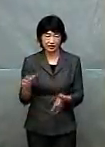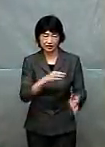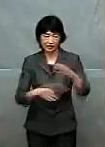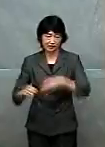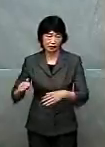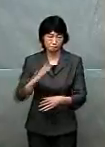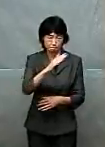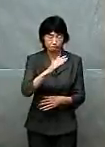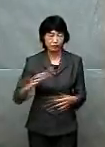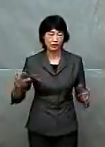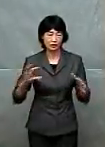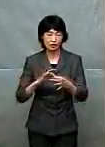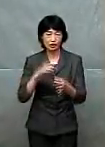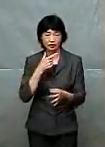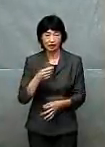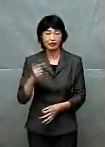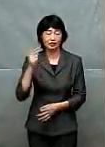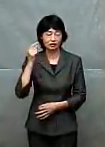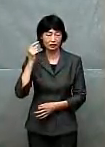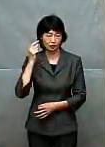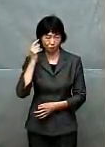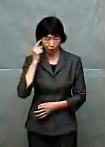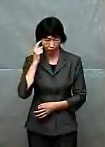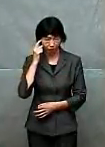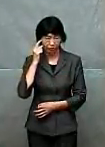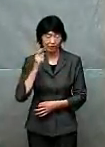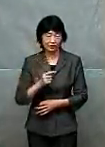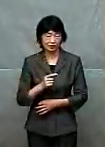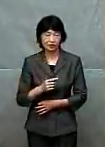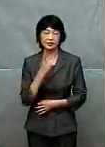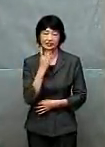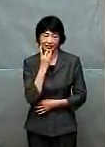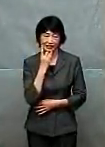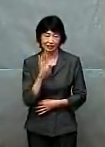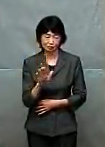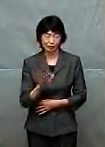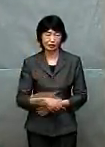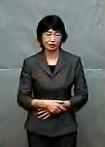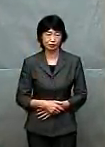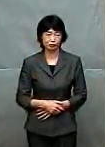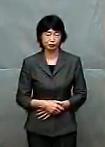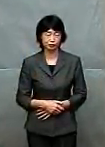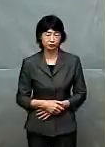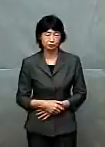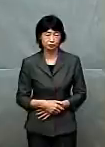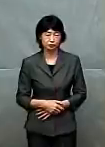化につなげていきたいと、つながっていくことを期待しております。